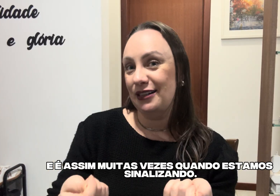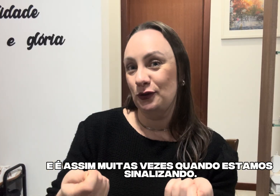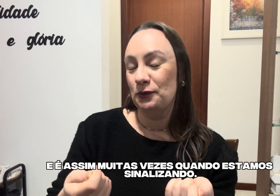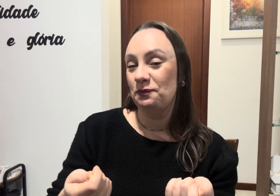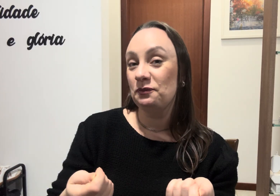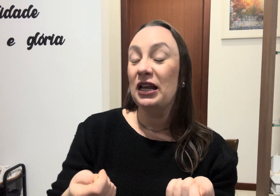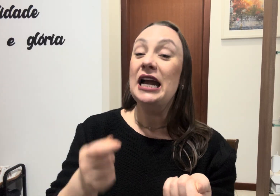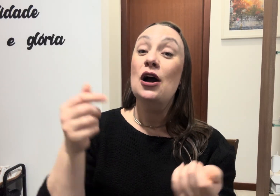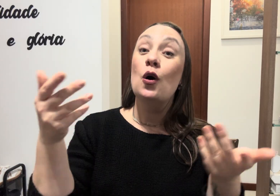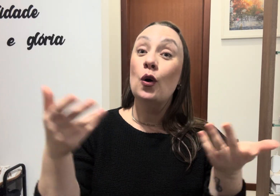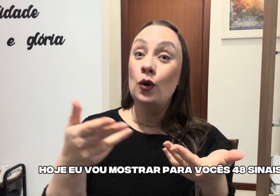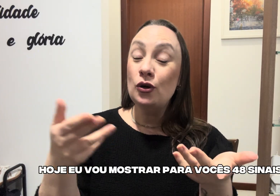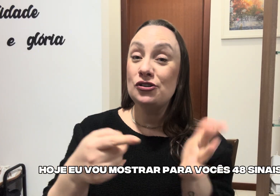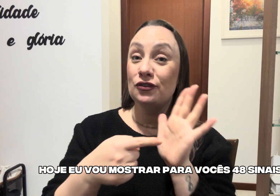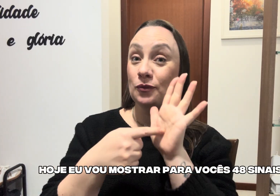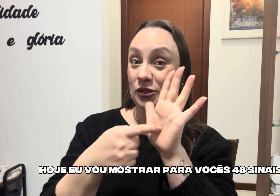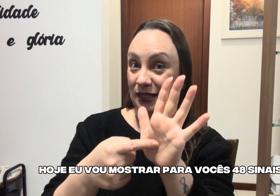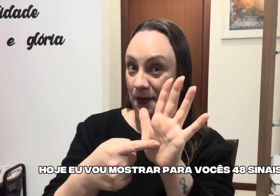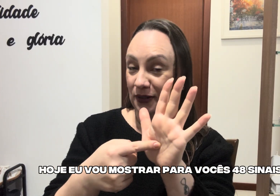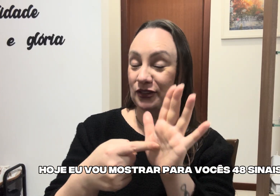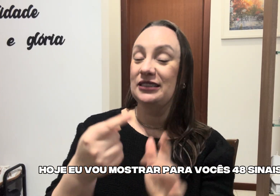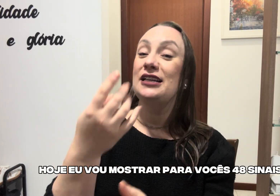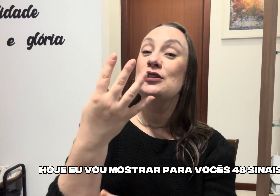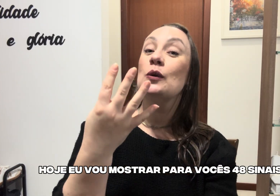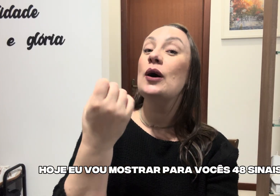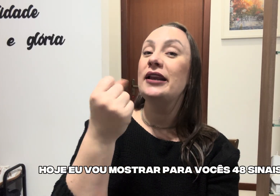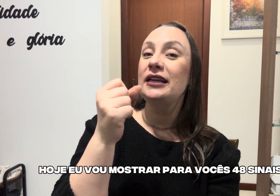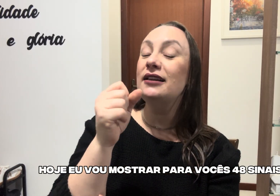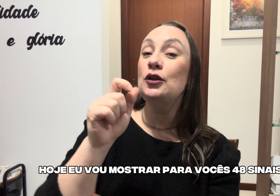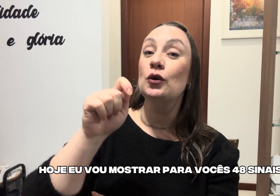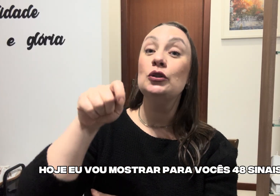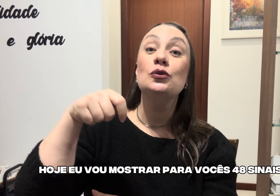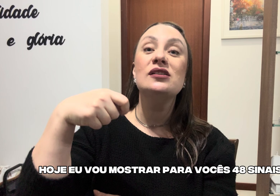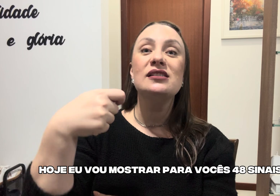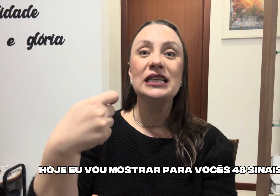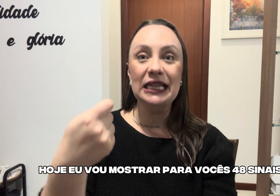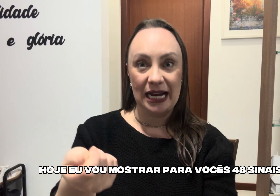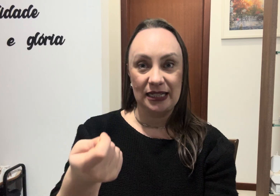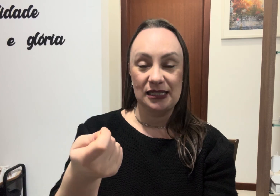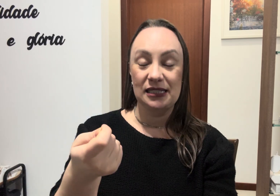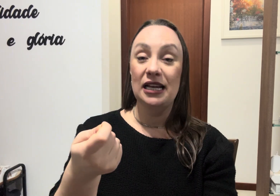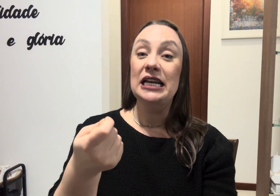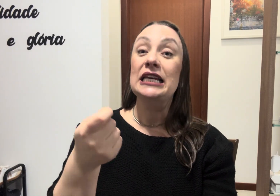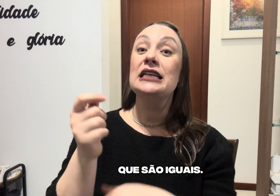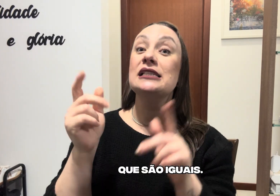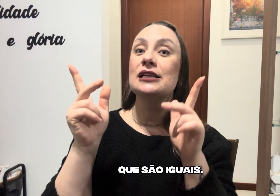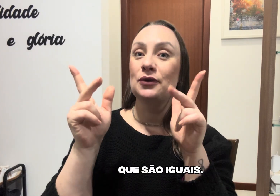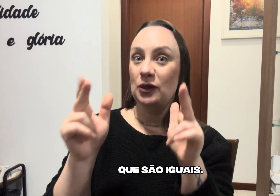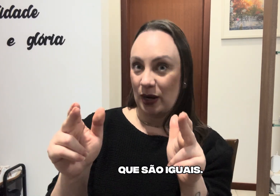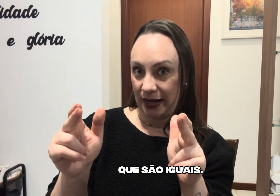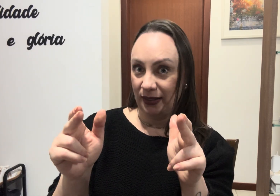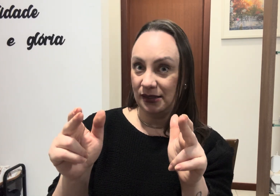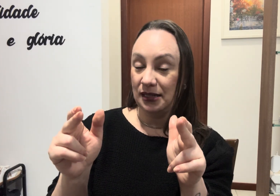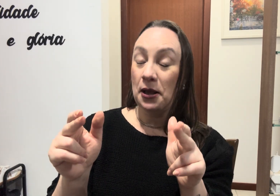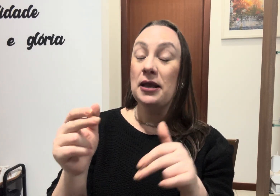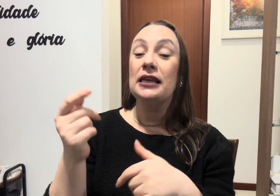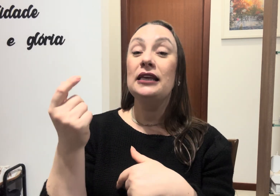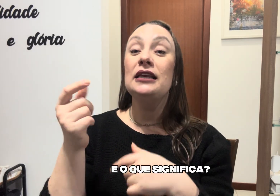sinalizando. Hoje eu vou mostrar para vocês 48 sinais que são iguais e